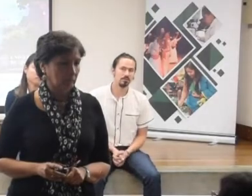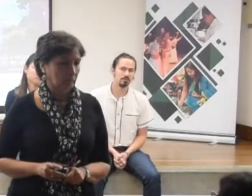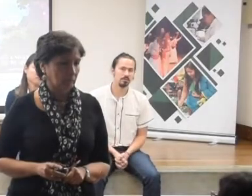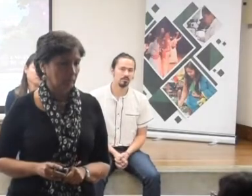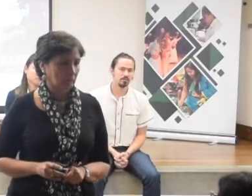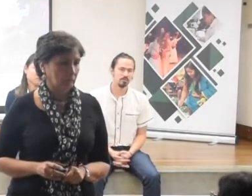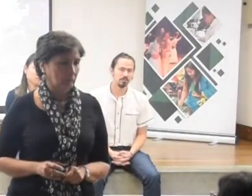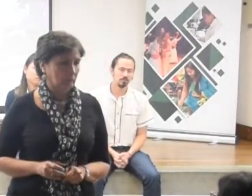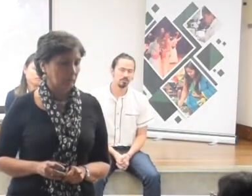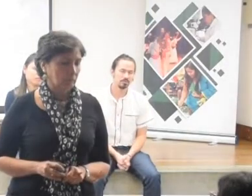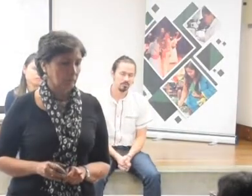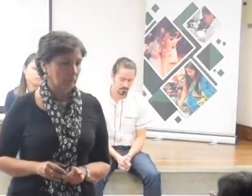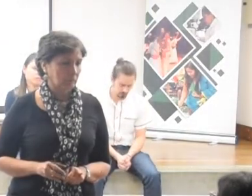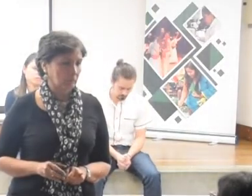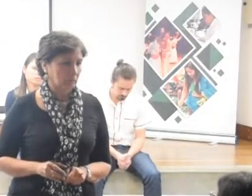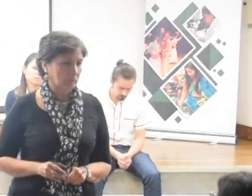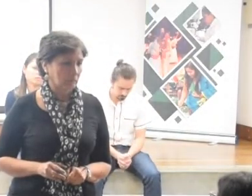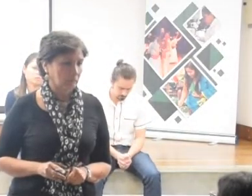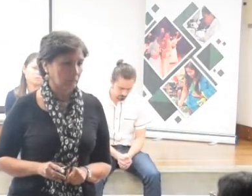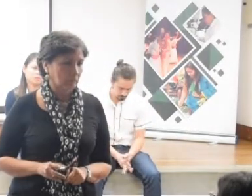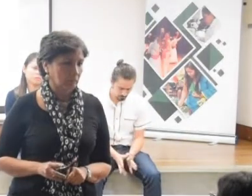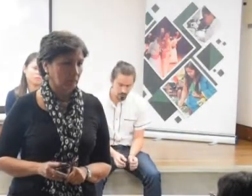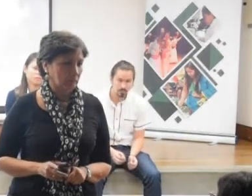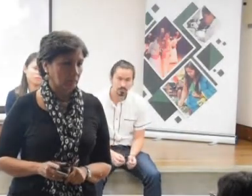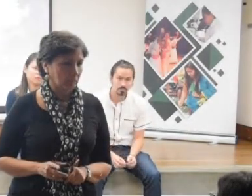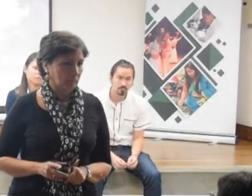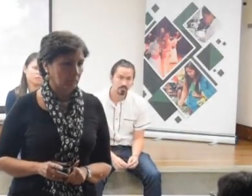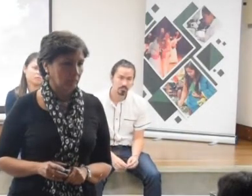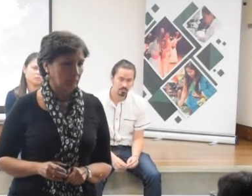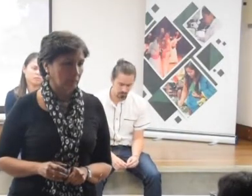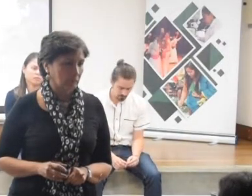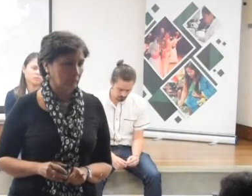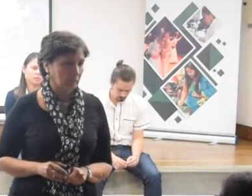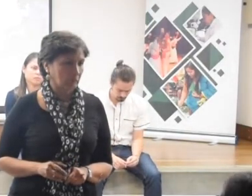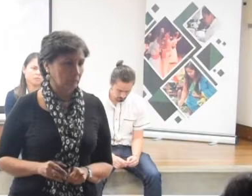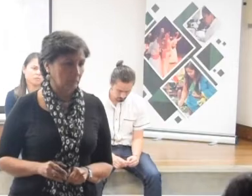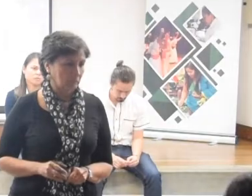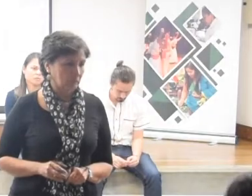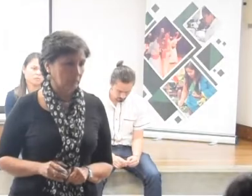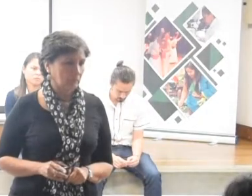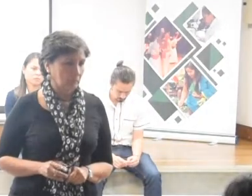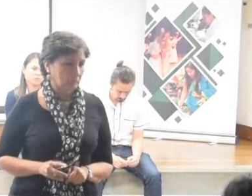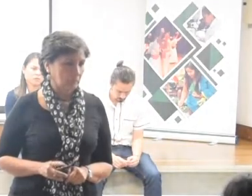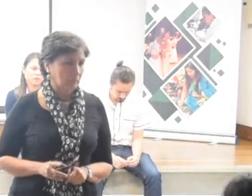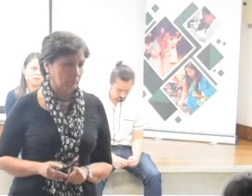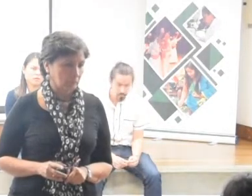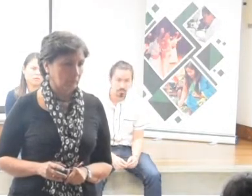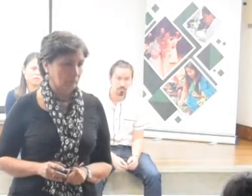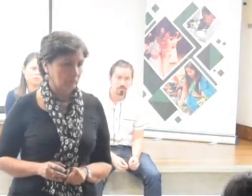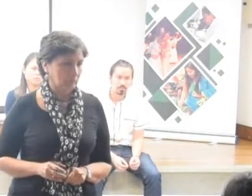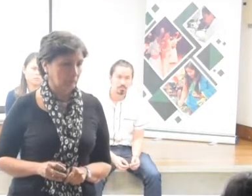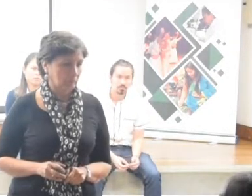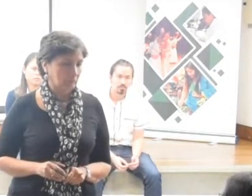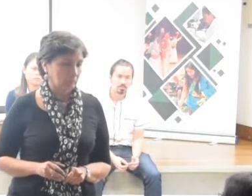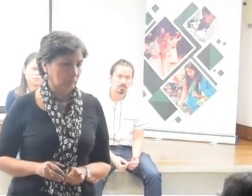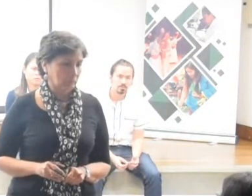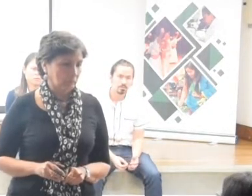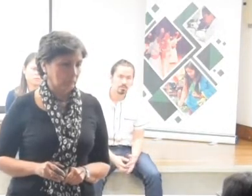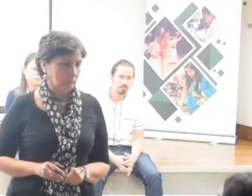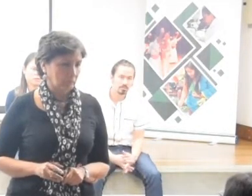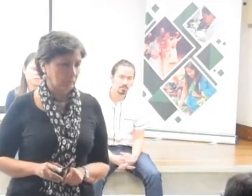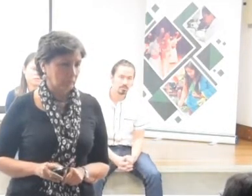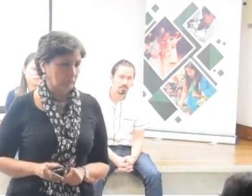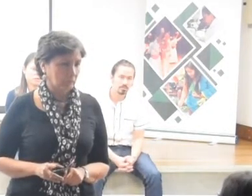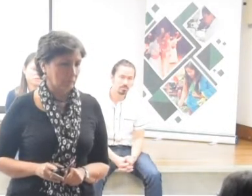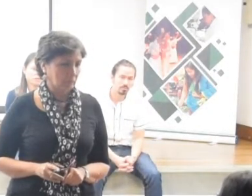acá. También pienso que eso puede contribuir a dos cosas, a un formato que de pronto por la extensión y por la mezcla de lenguajes permita